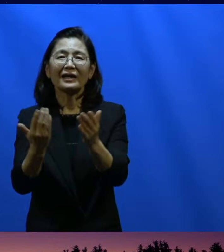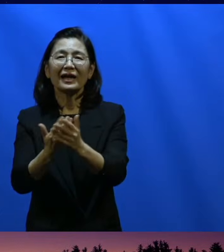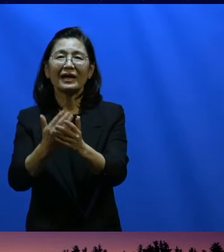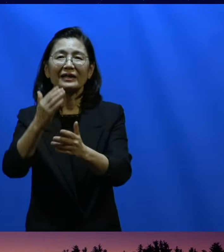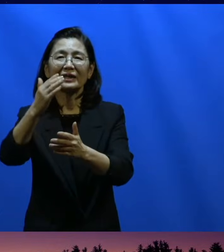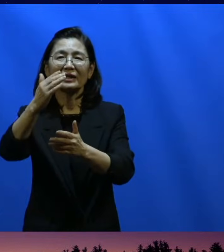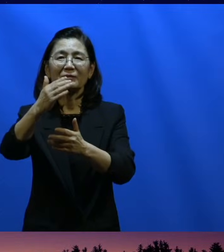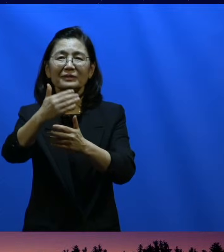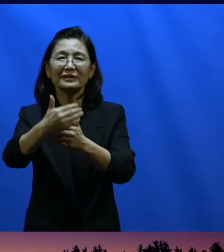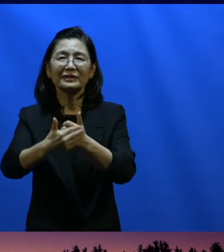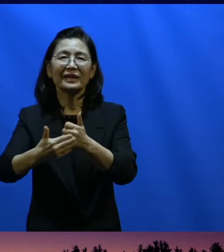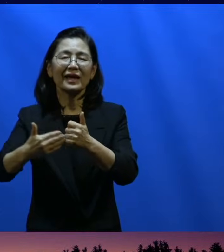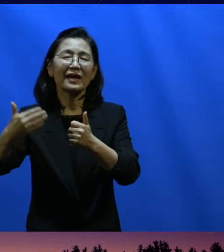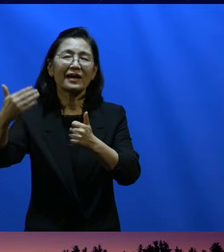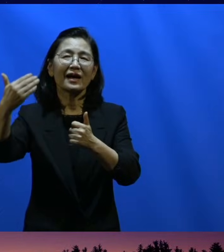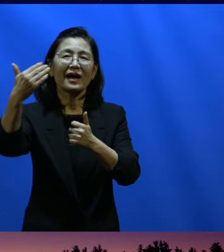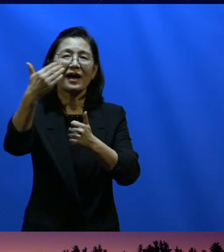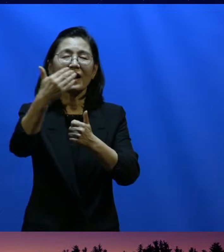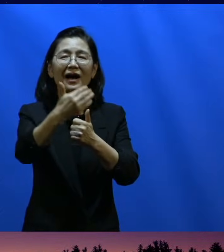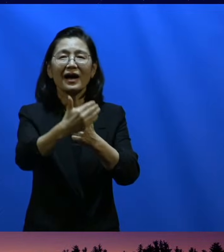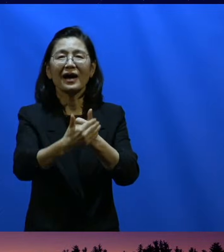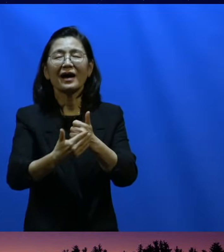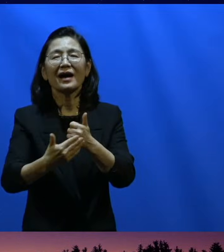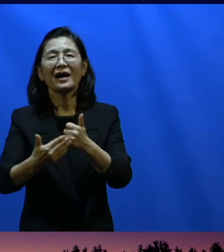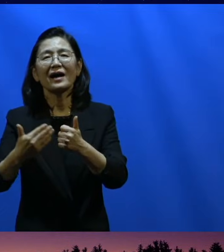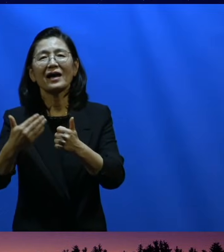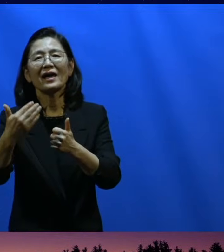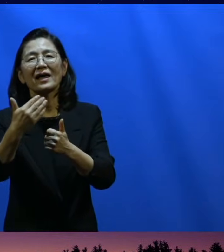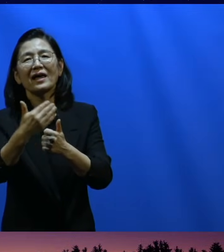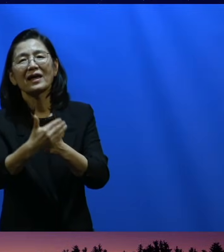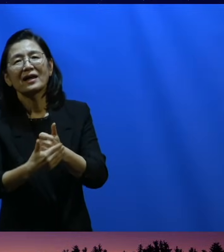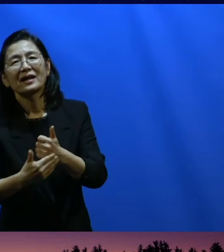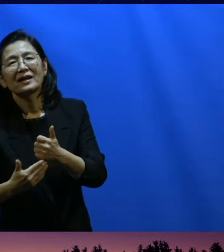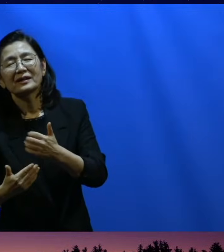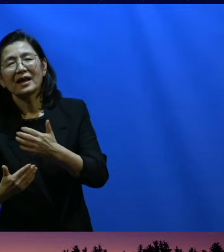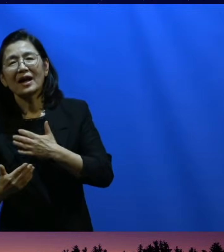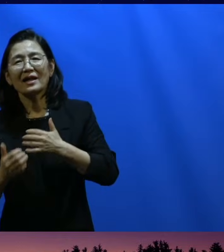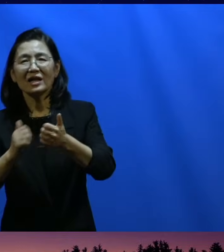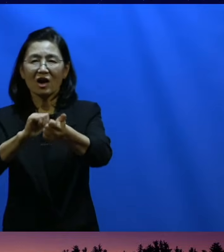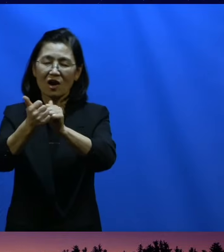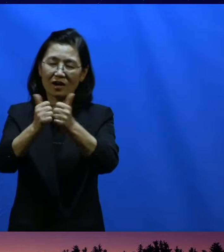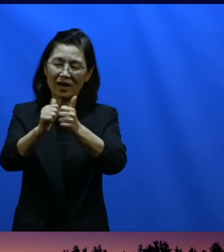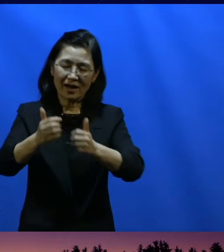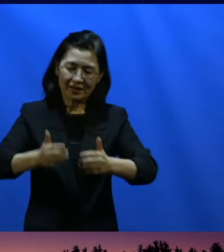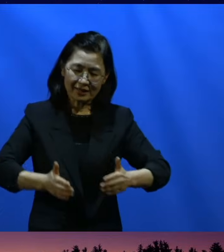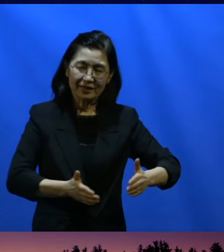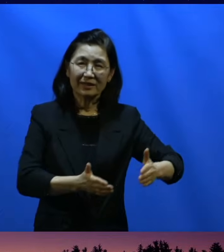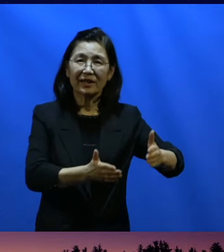달리